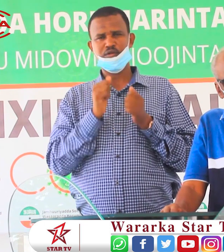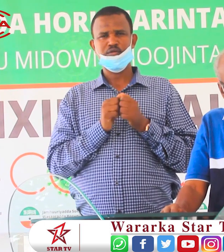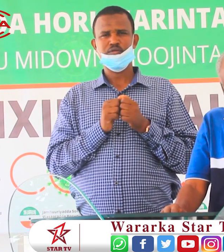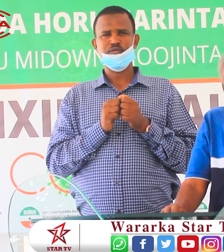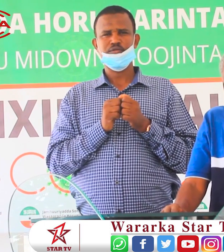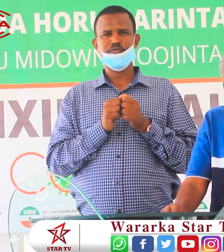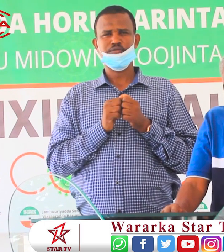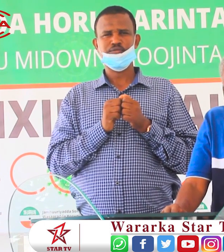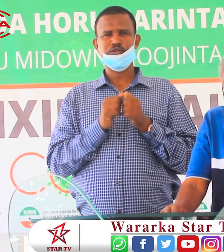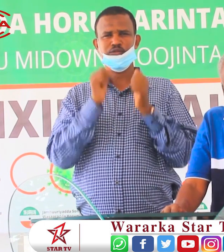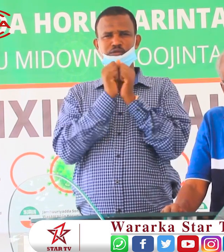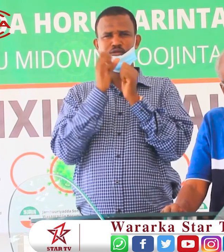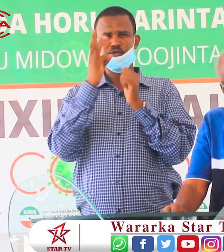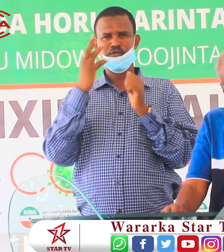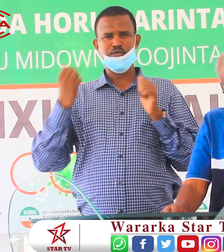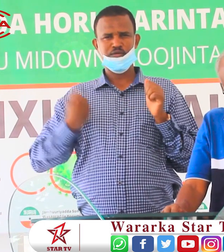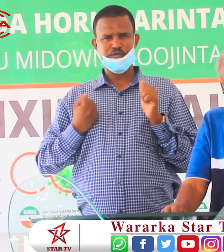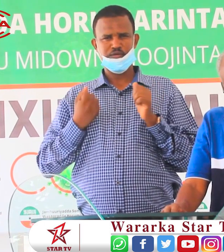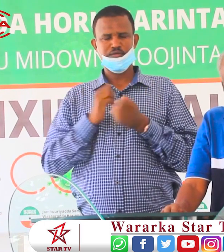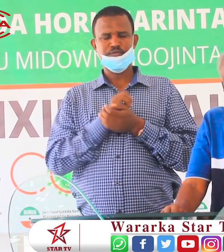13 waa dumar